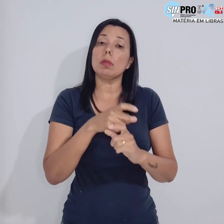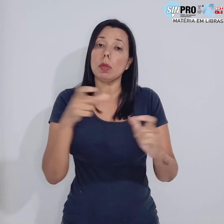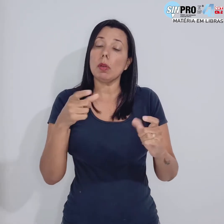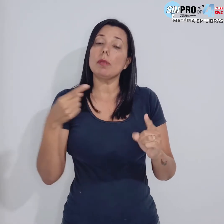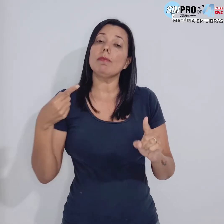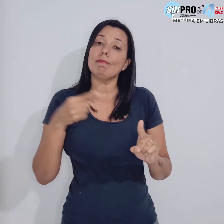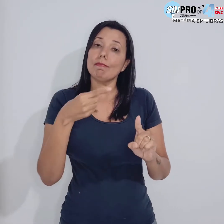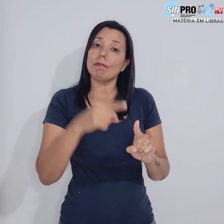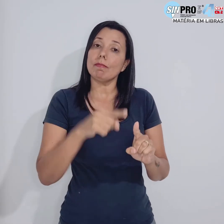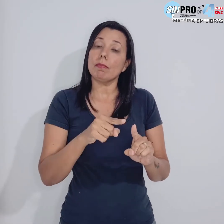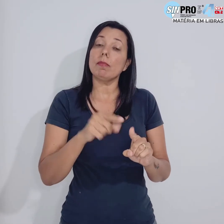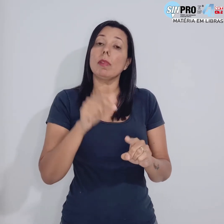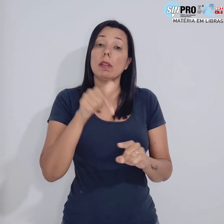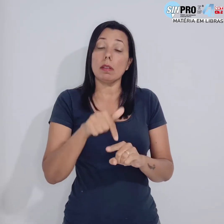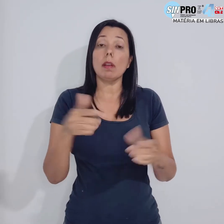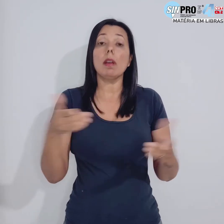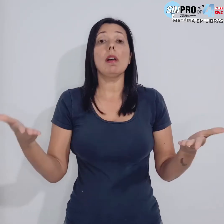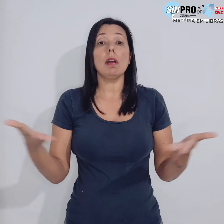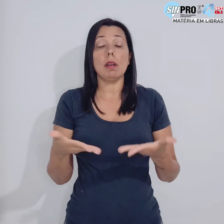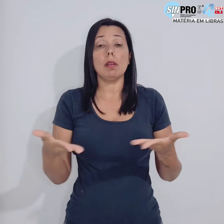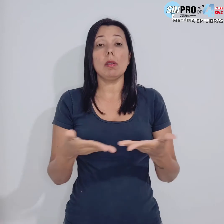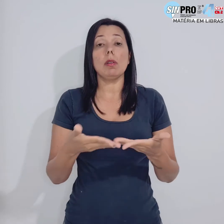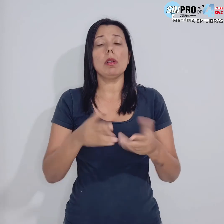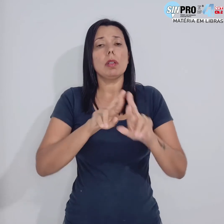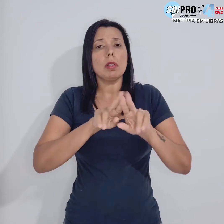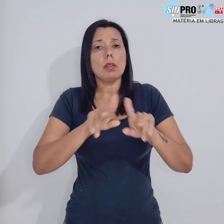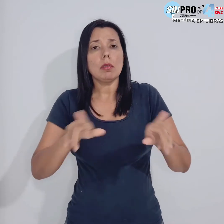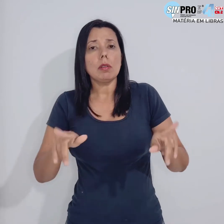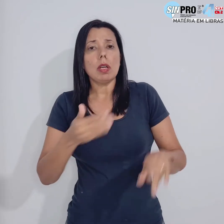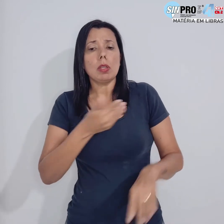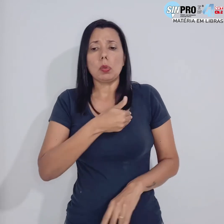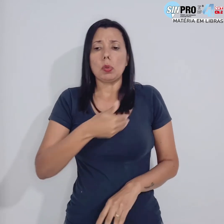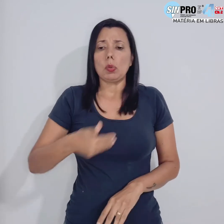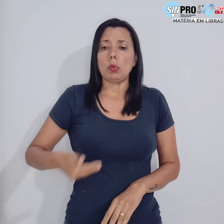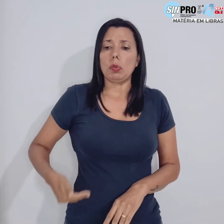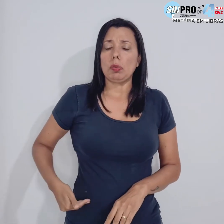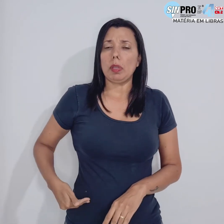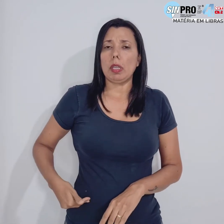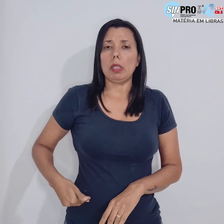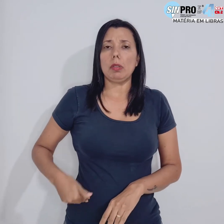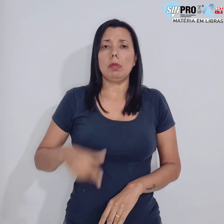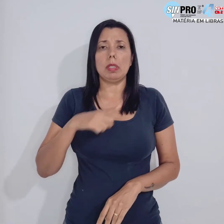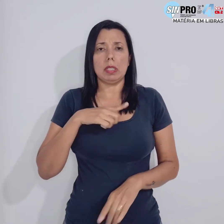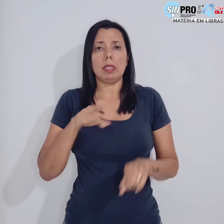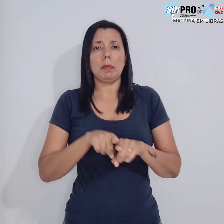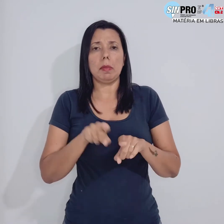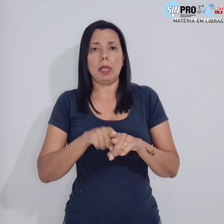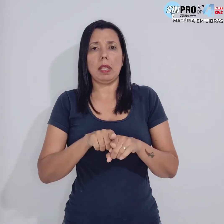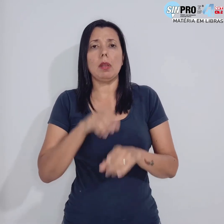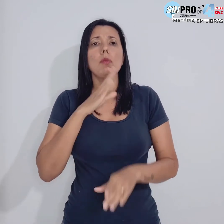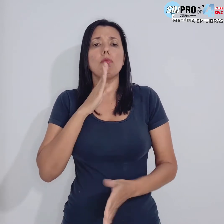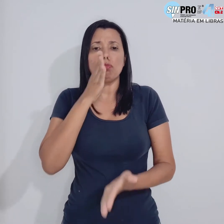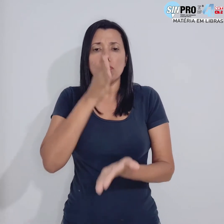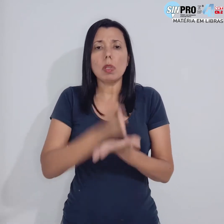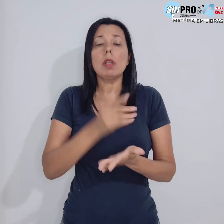maiores desafios. Atualmente, com o advento de um governo conservador e fascista, a luta dos